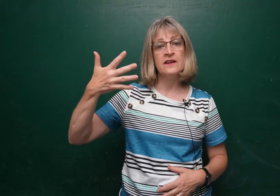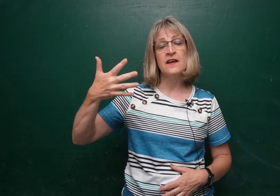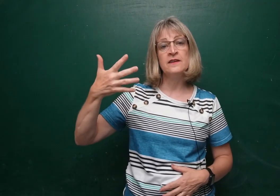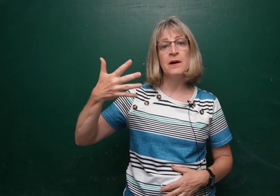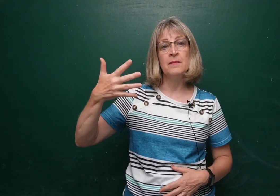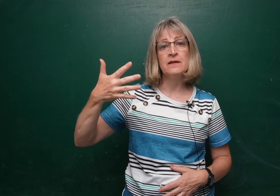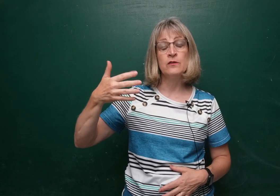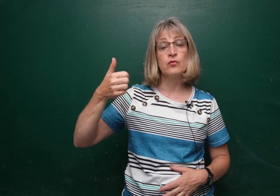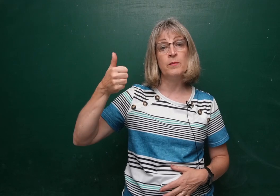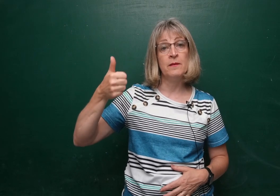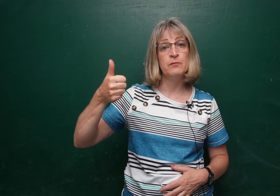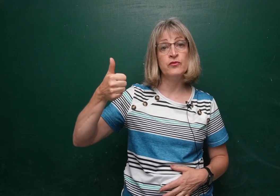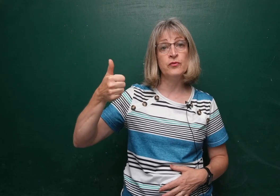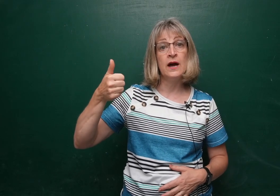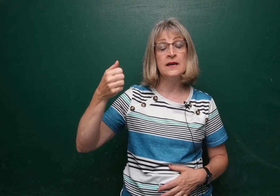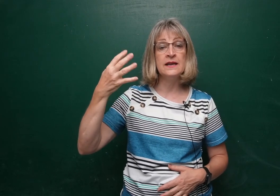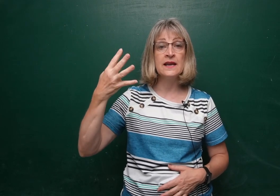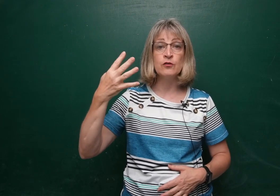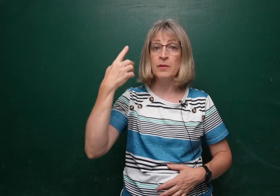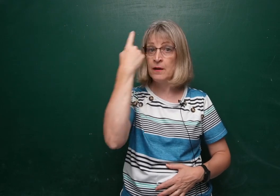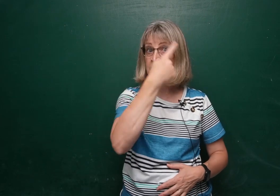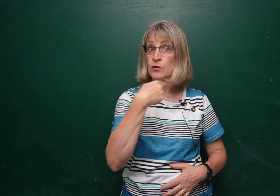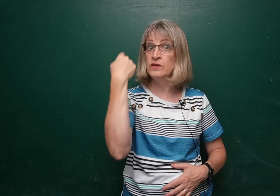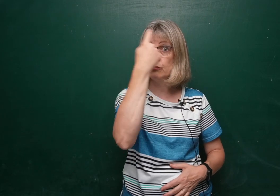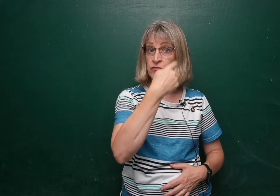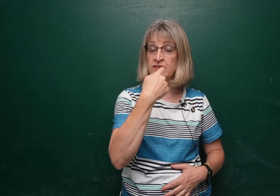derniers paramètres, donc le paramètre postural et les 4 paramètres au niveau du visage,